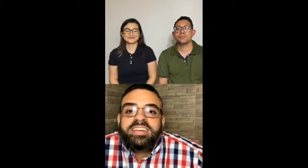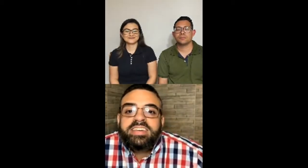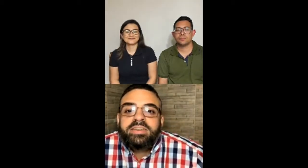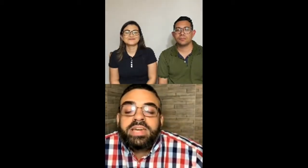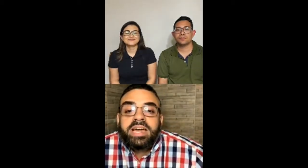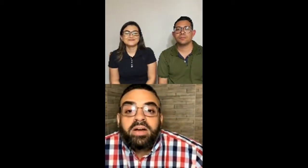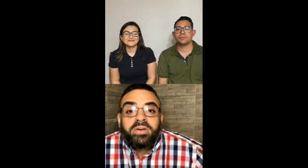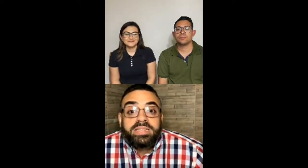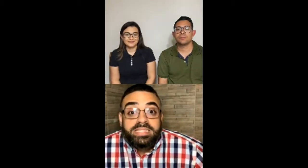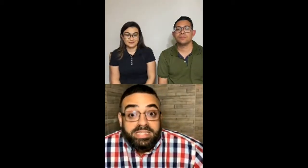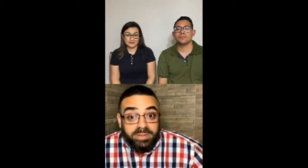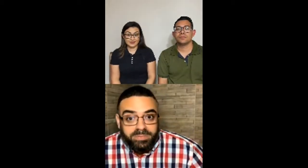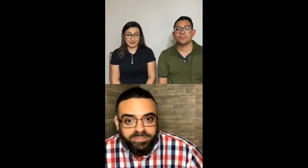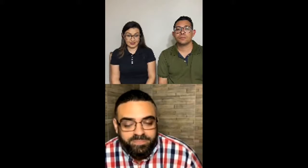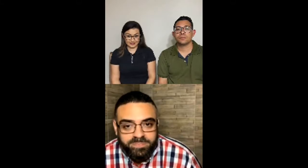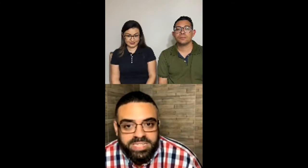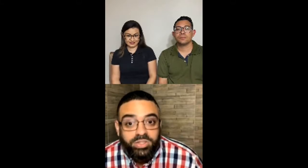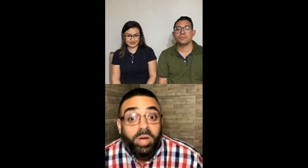sinais na Tailândia.